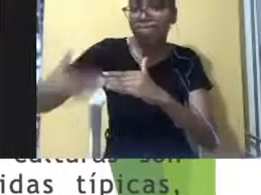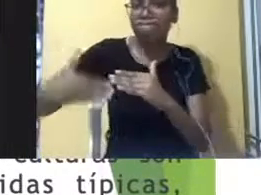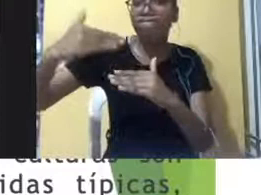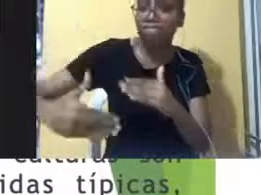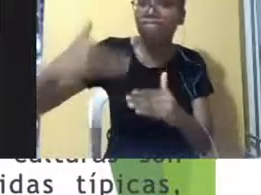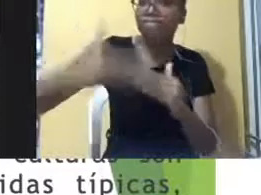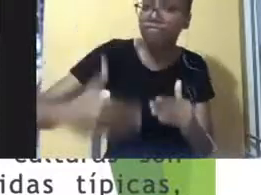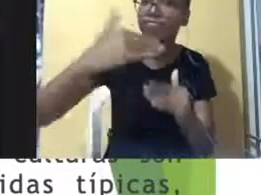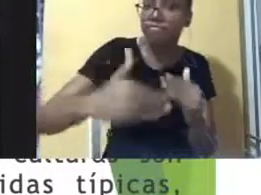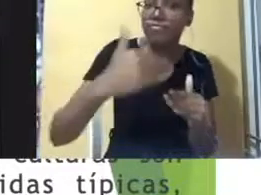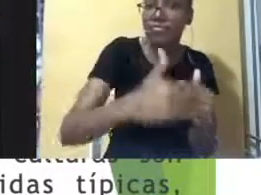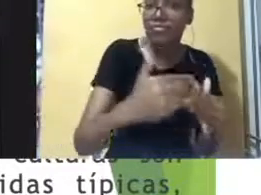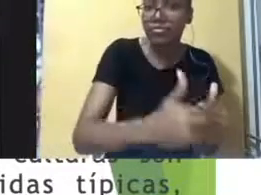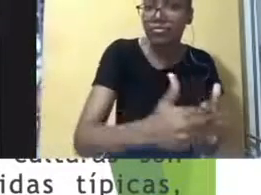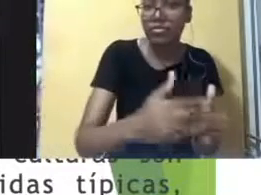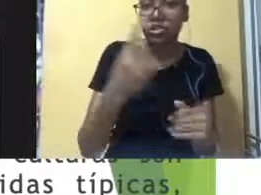poder